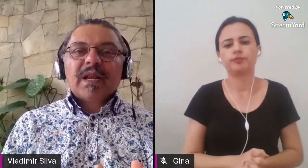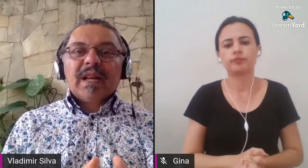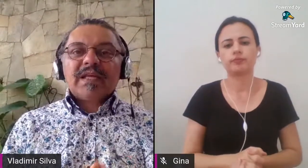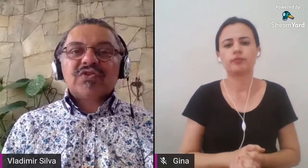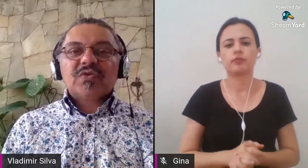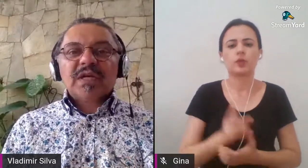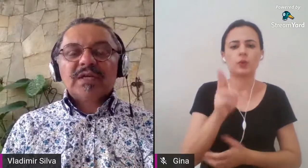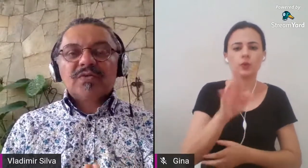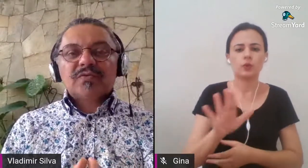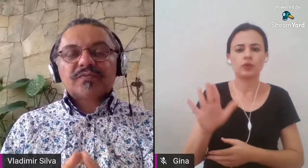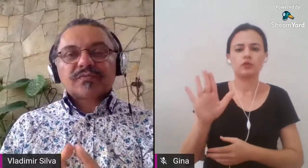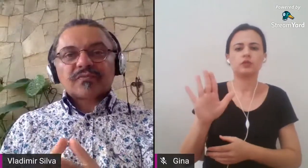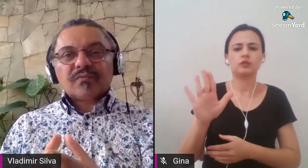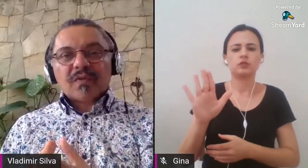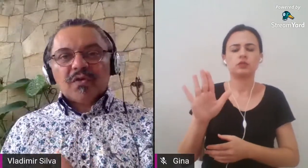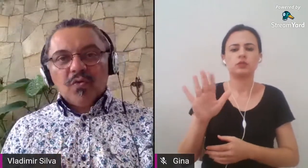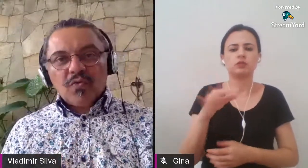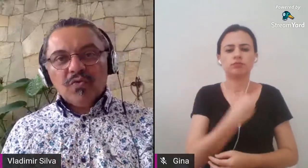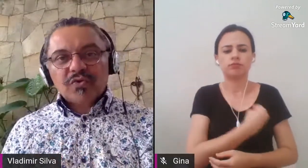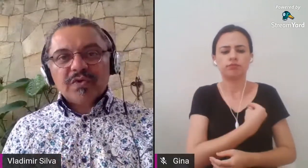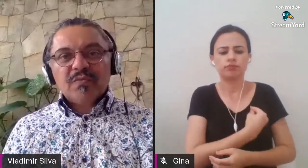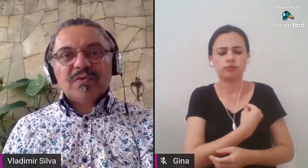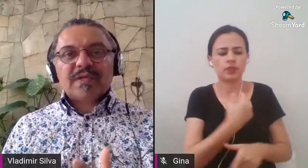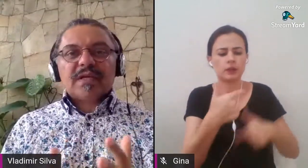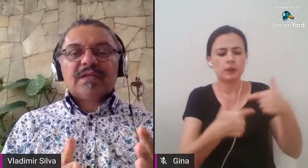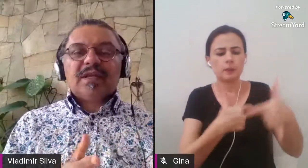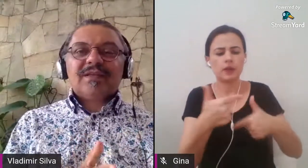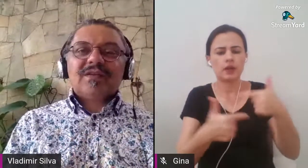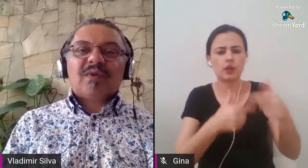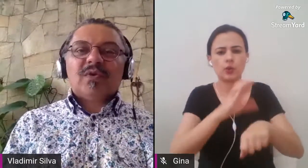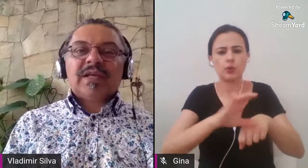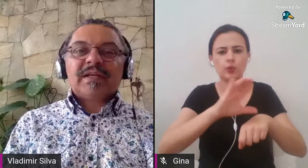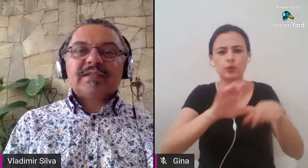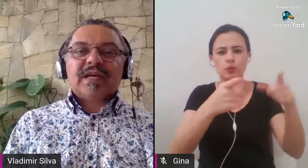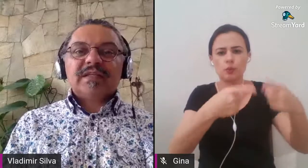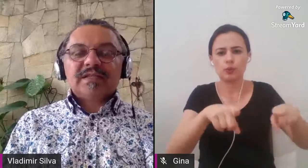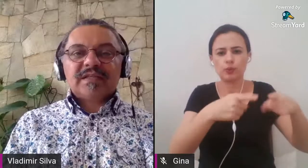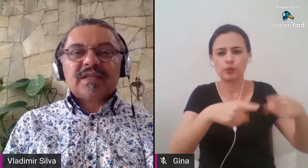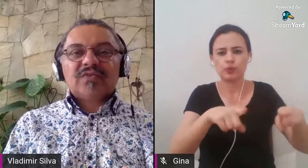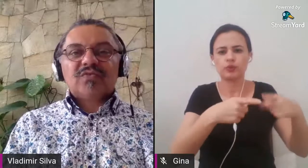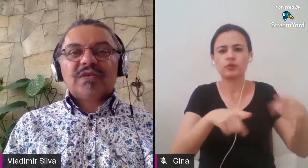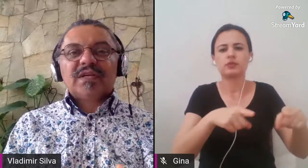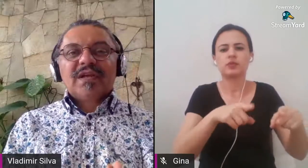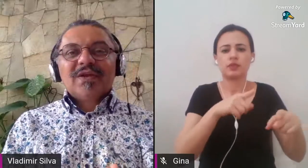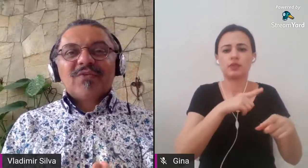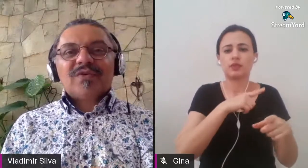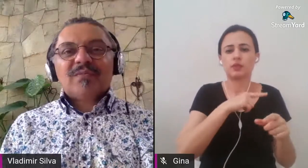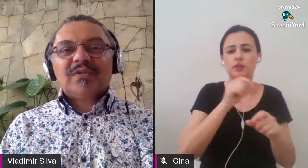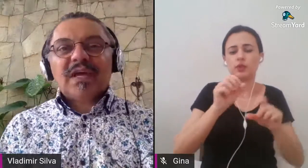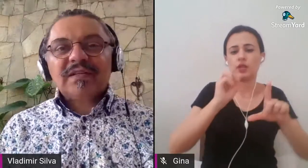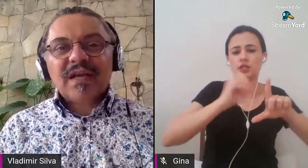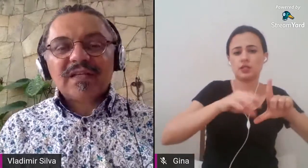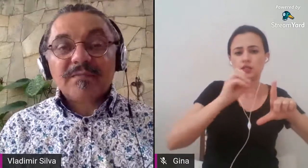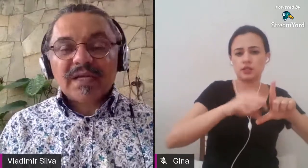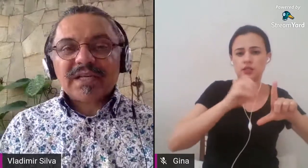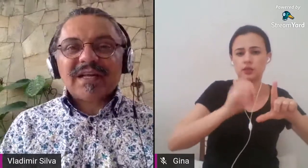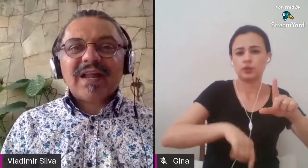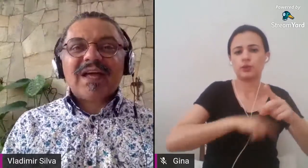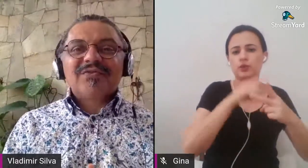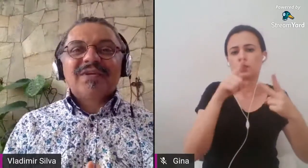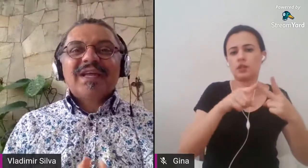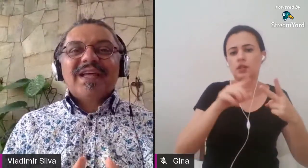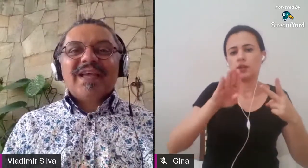UFCG lecionando num curso de música que tem tanto a modalidade licenciatura quanto a